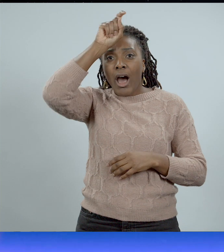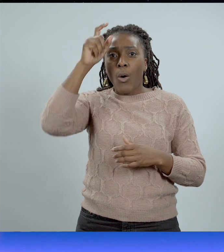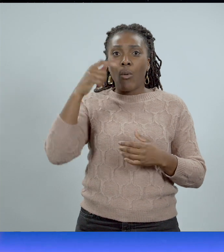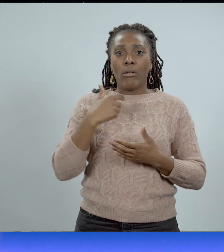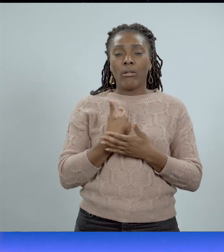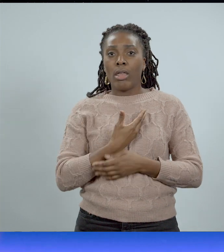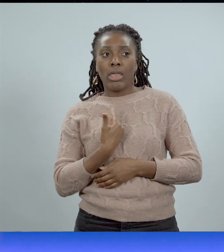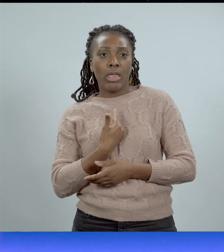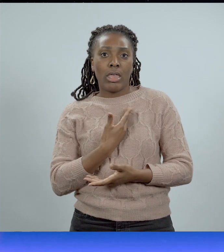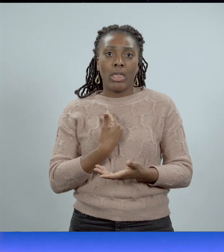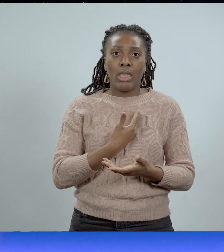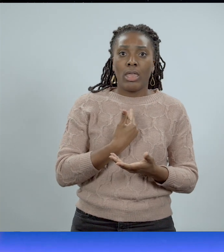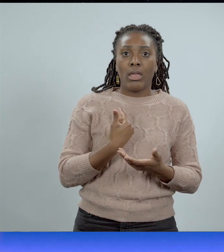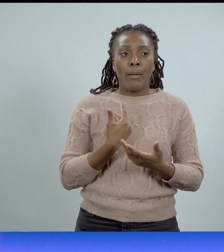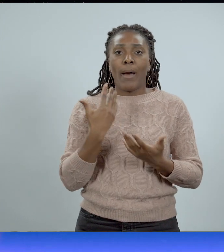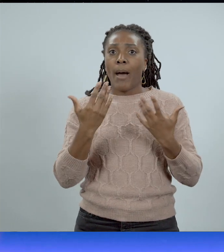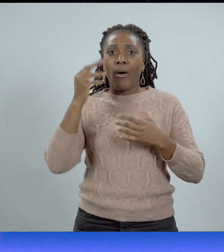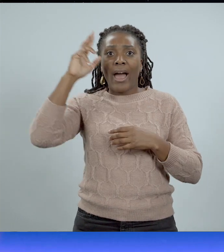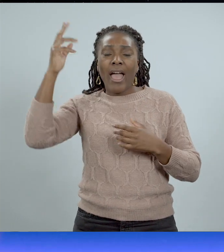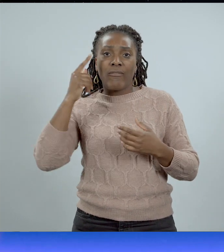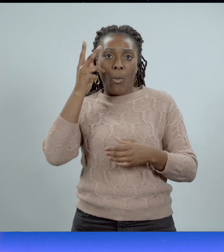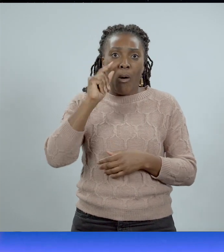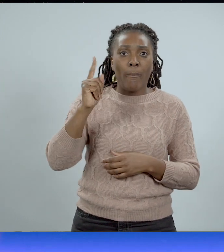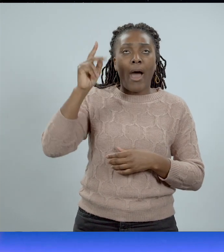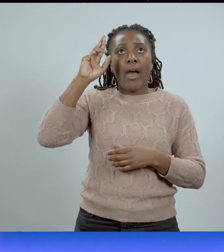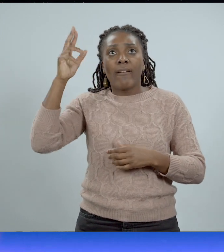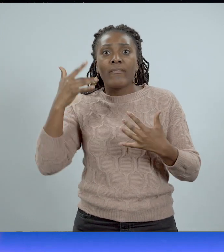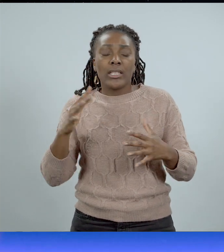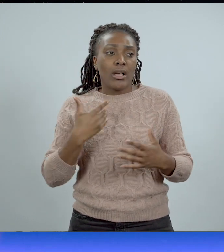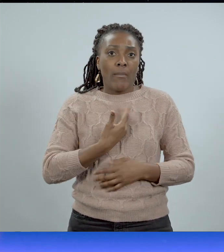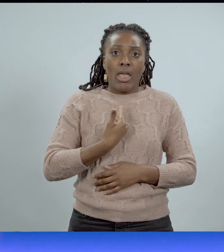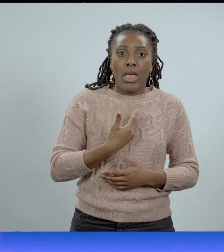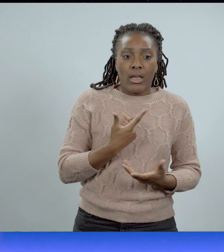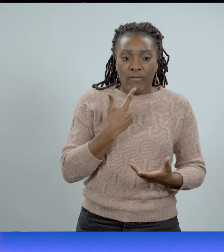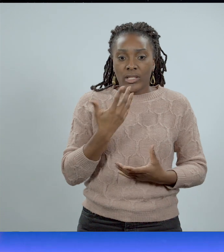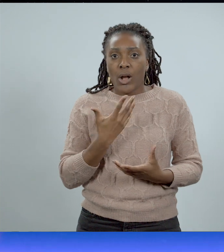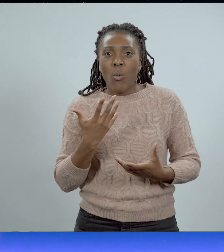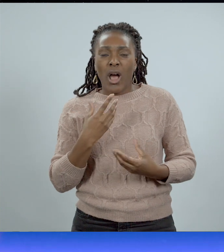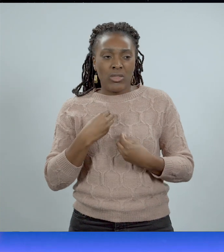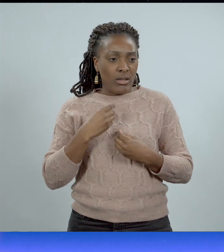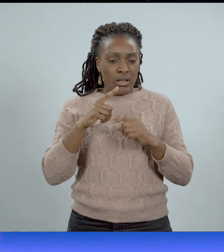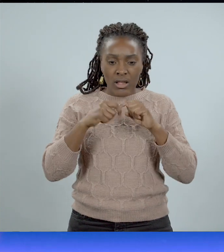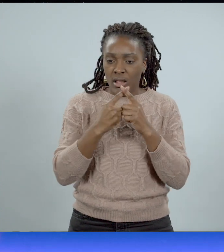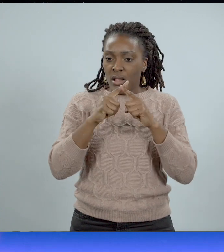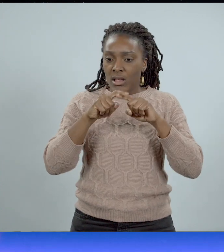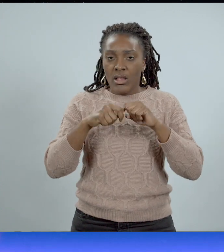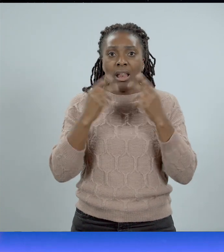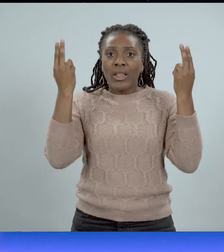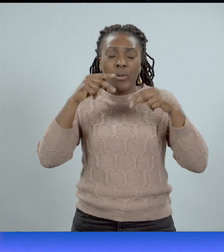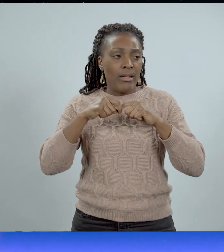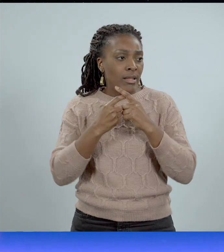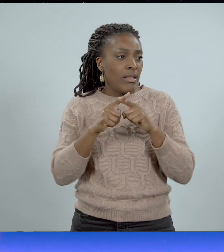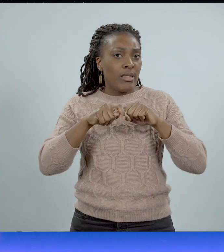comme perplexe, qui était comme par rapport à son rêve, qui ne comprenait pas son rêve. Il était comme... Ça l'a travaillé toute la